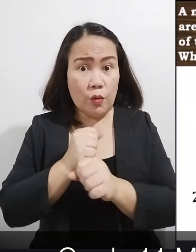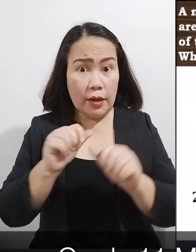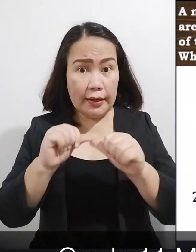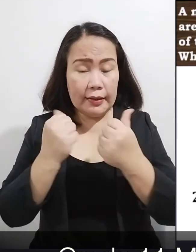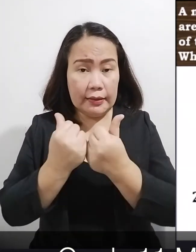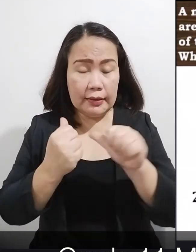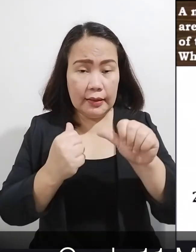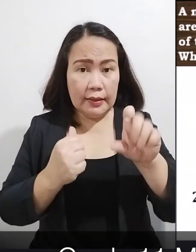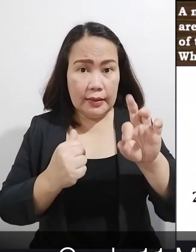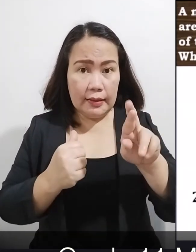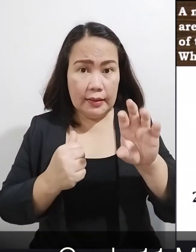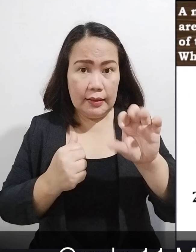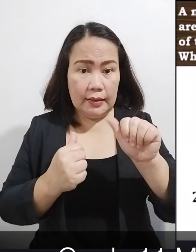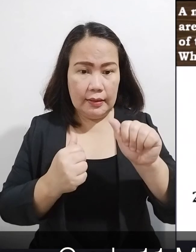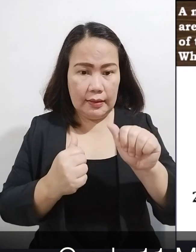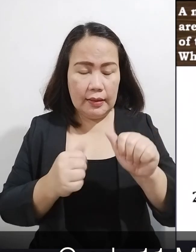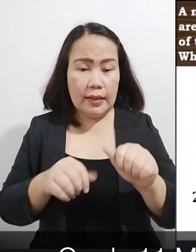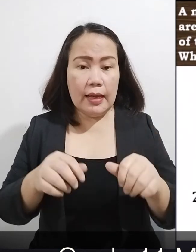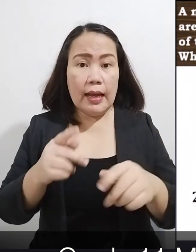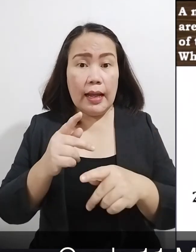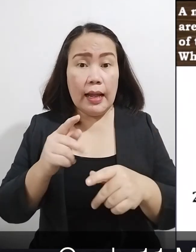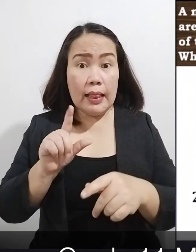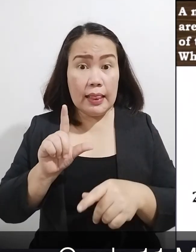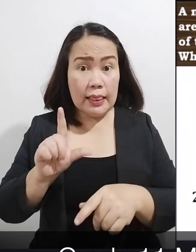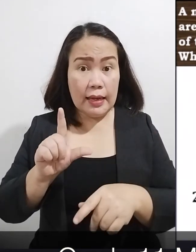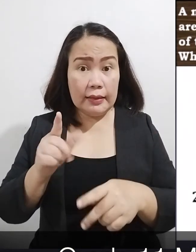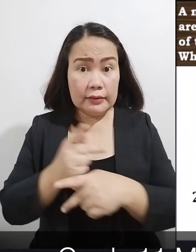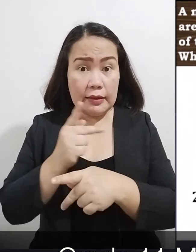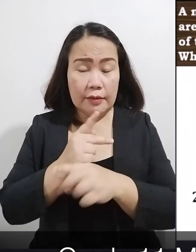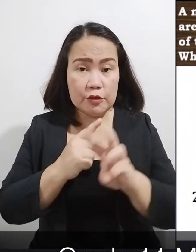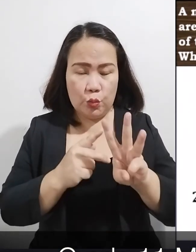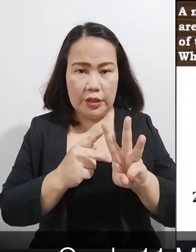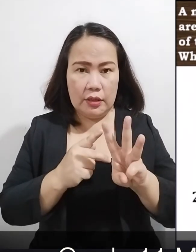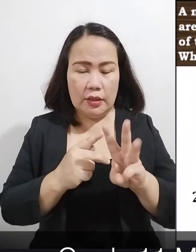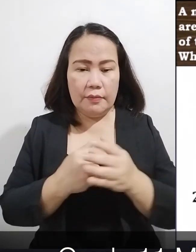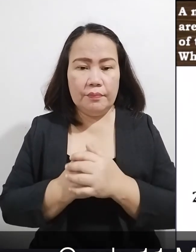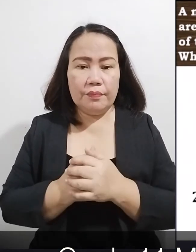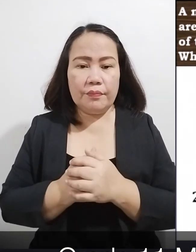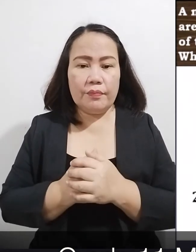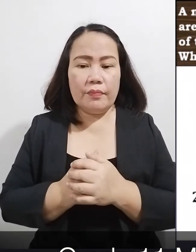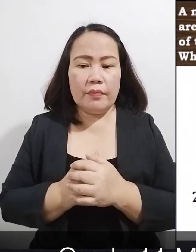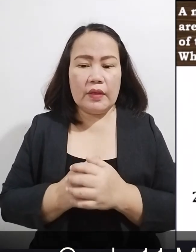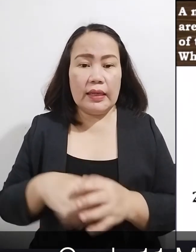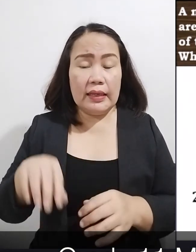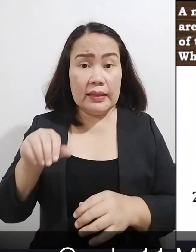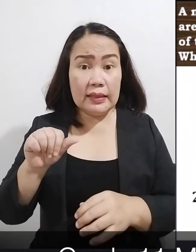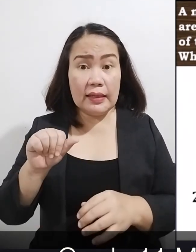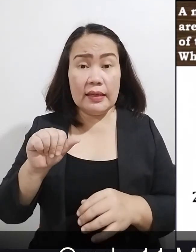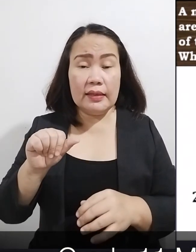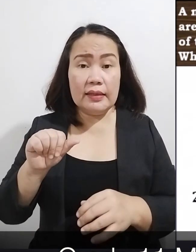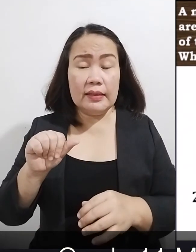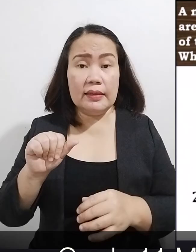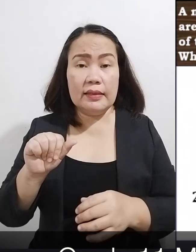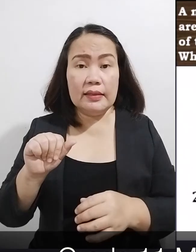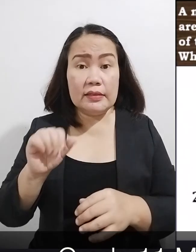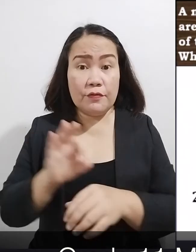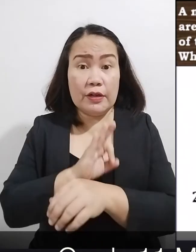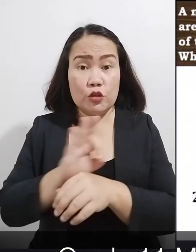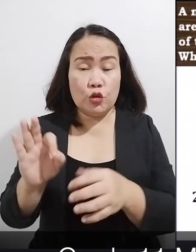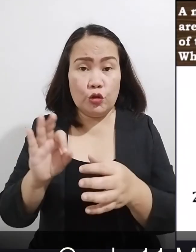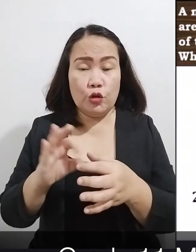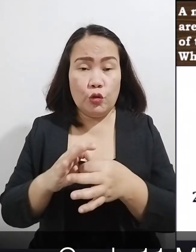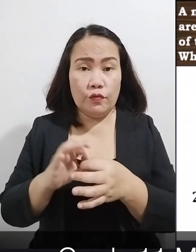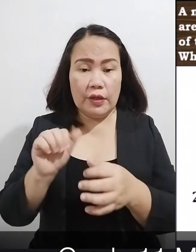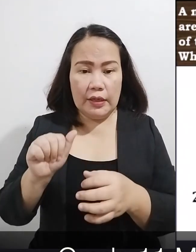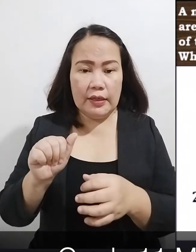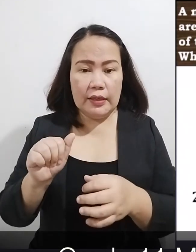area, that is length times width. I-express natin ito as a function A kung saan ang area ay nakadepende